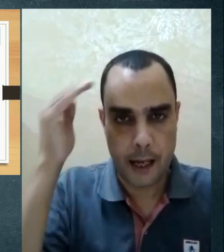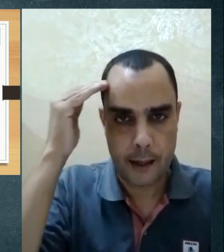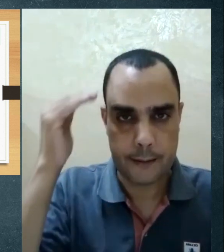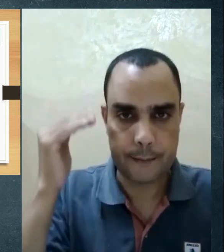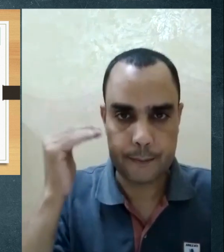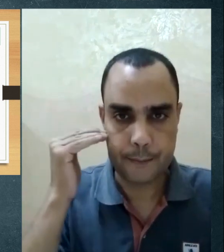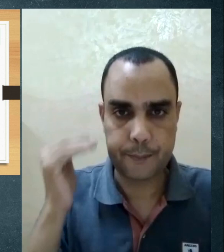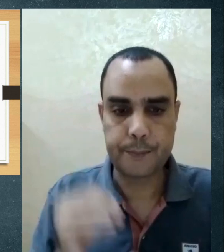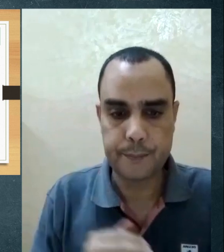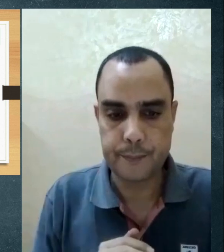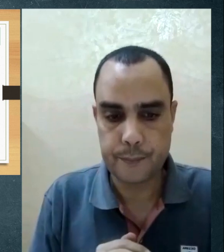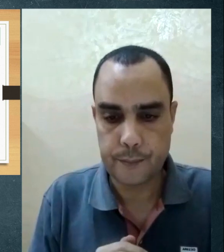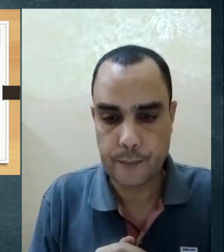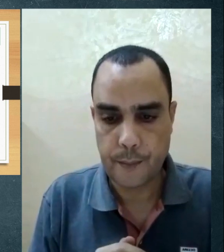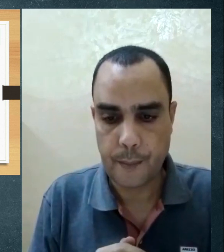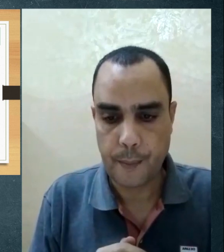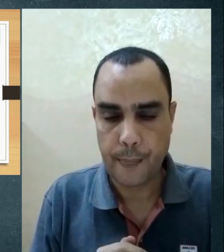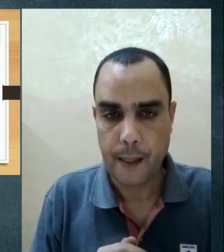هي